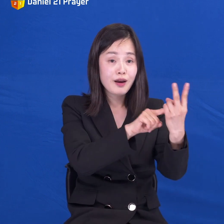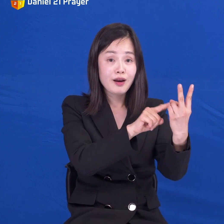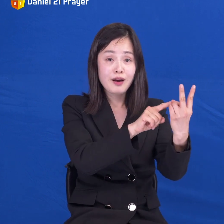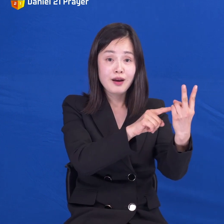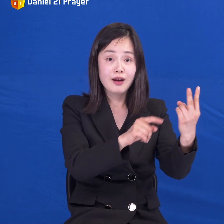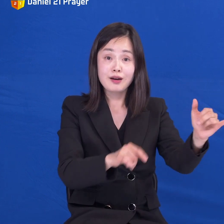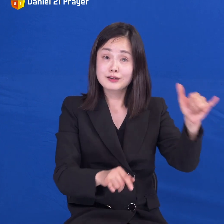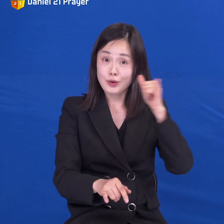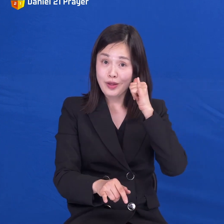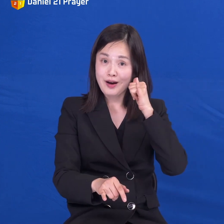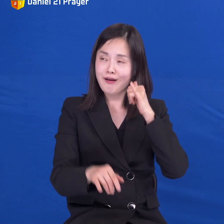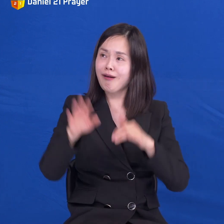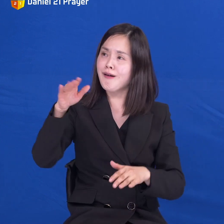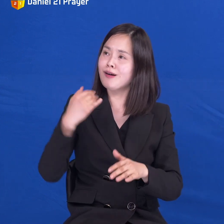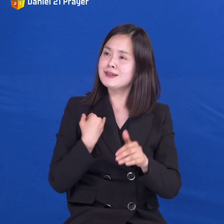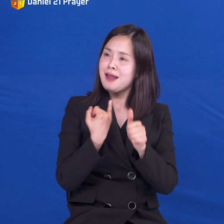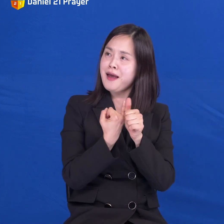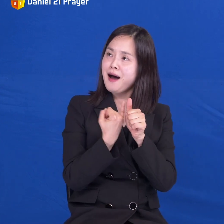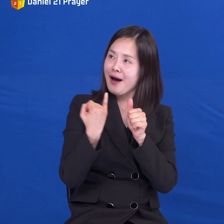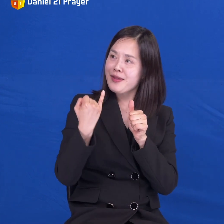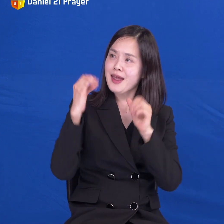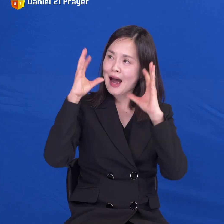제 아내가 임신입니다.